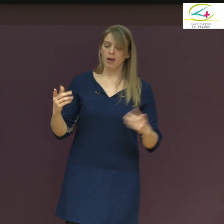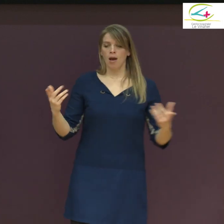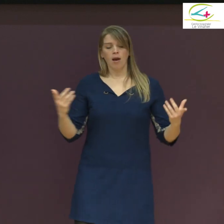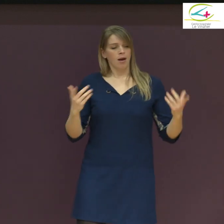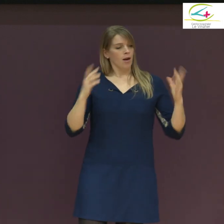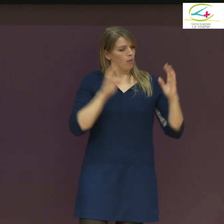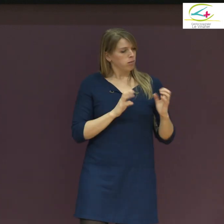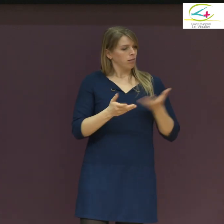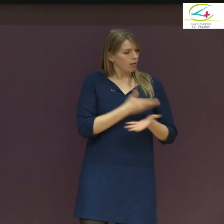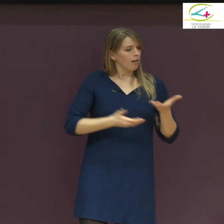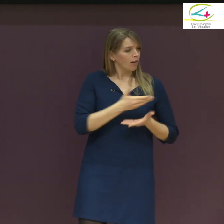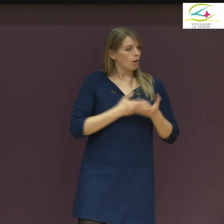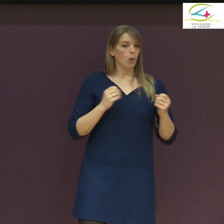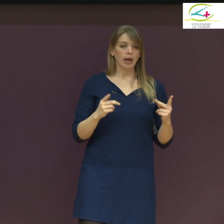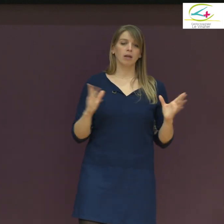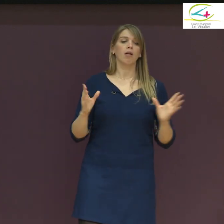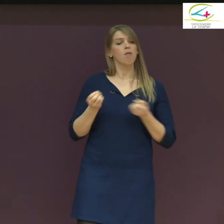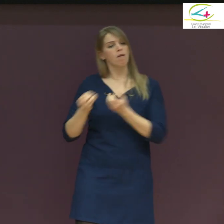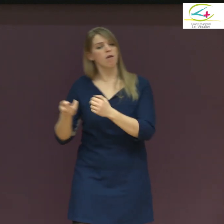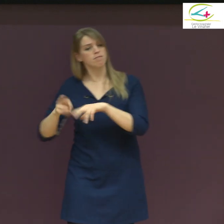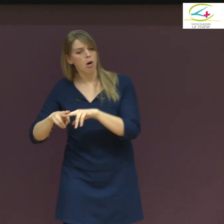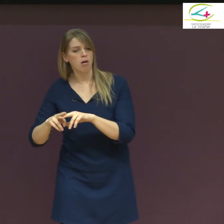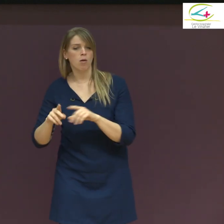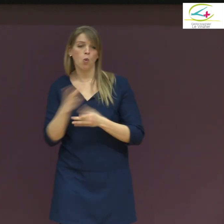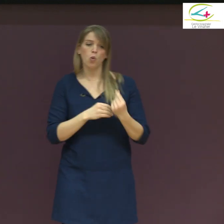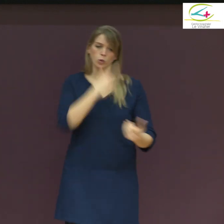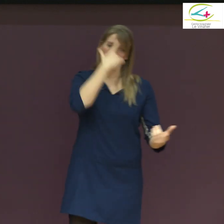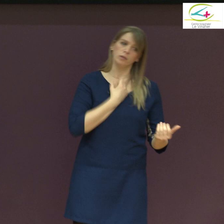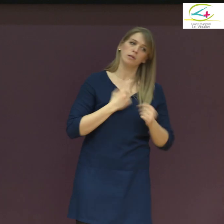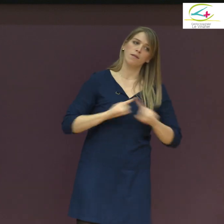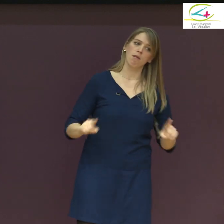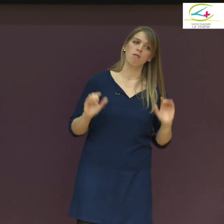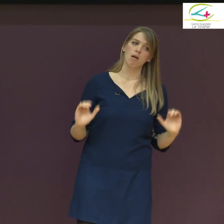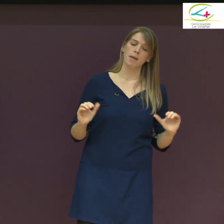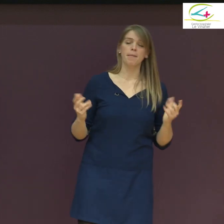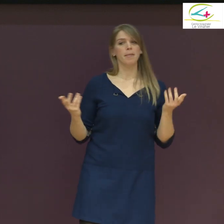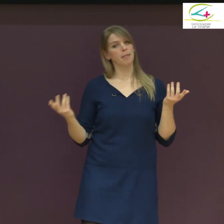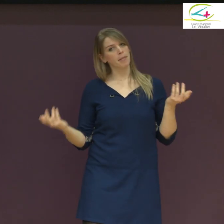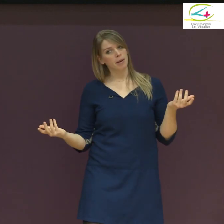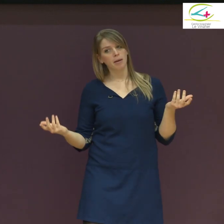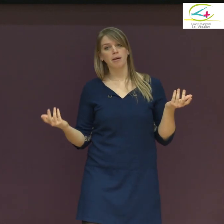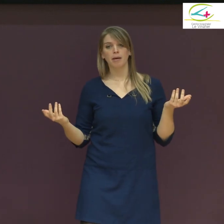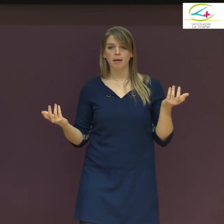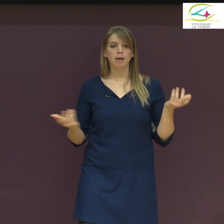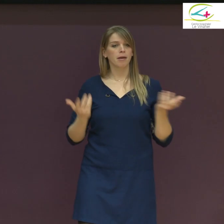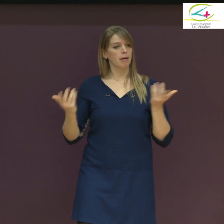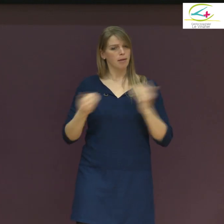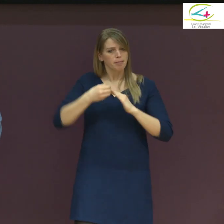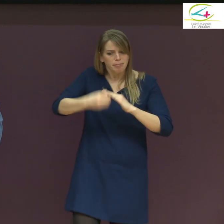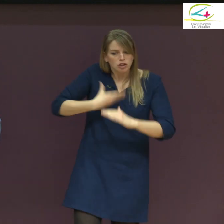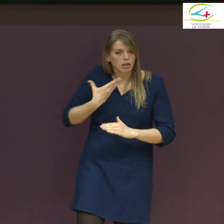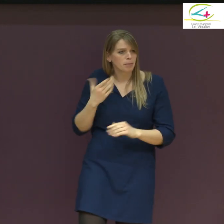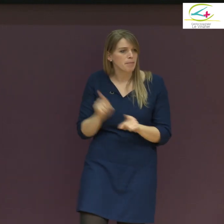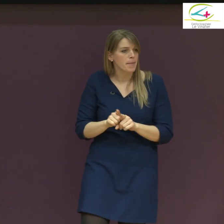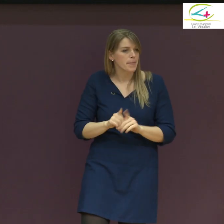chose. Alors l'euthanasie et le suicide, c'est deux choses différentes. Mais le message est le même.